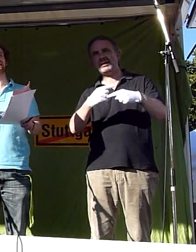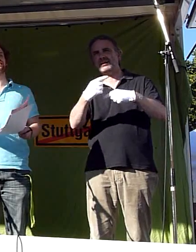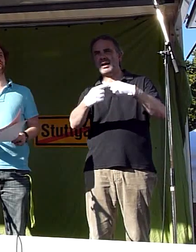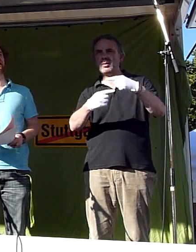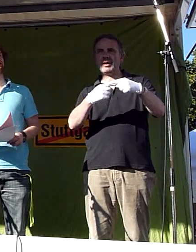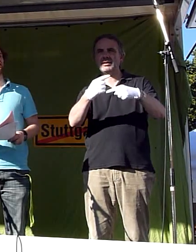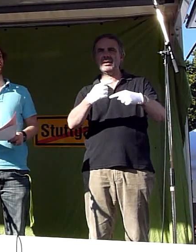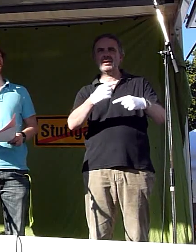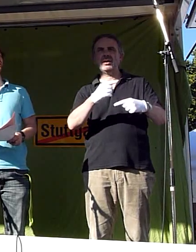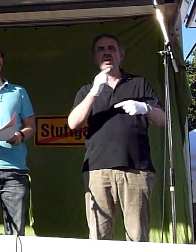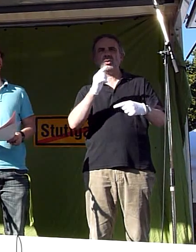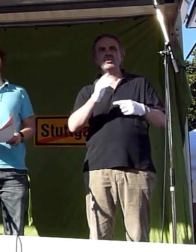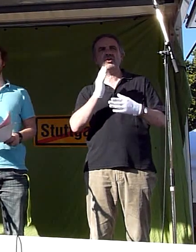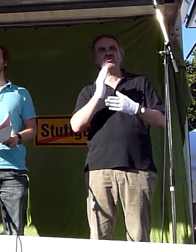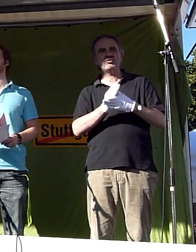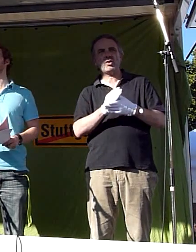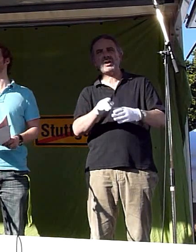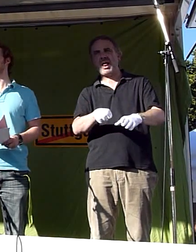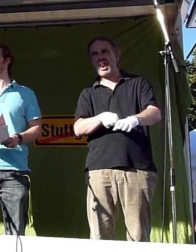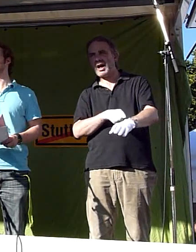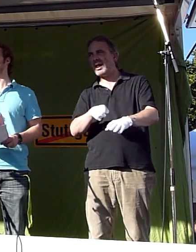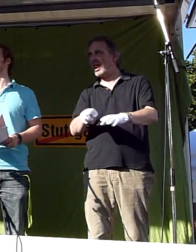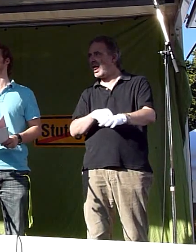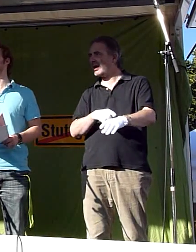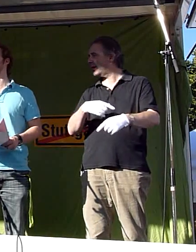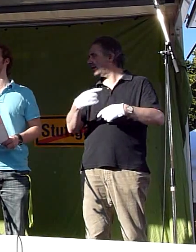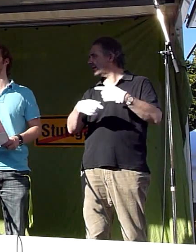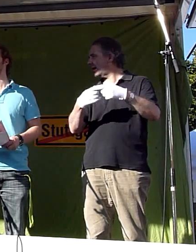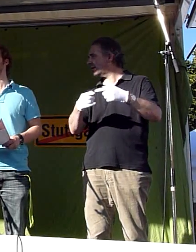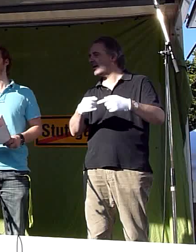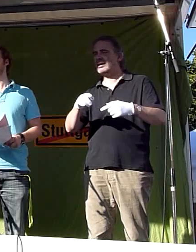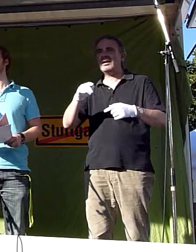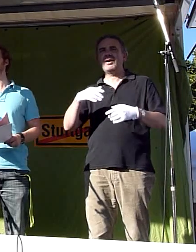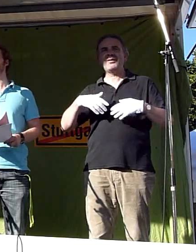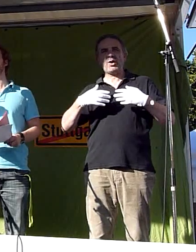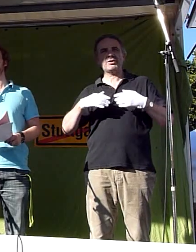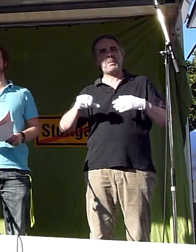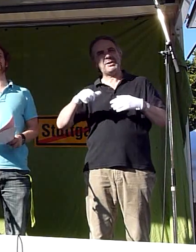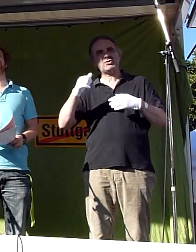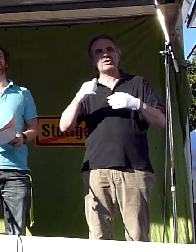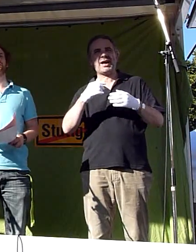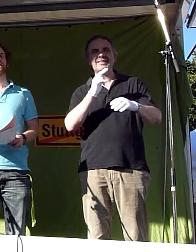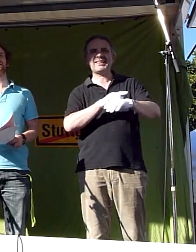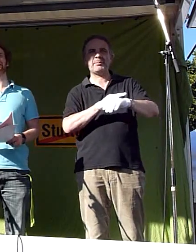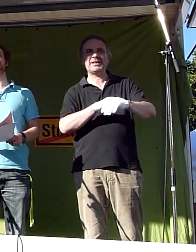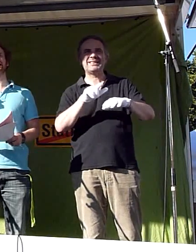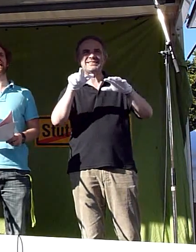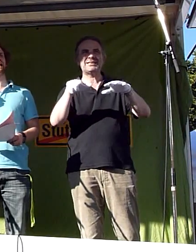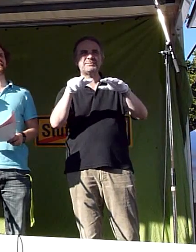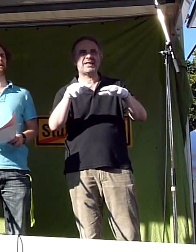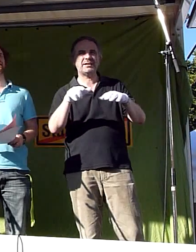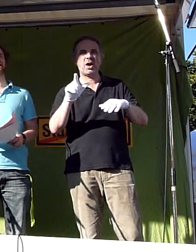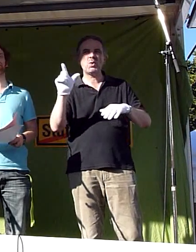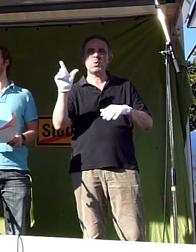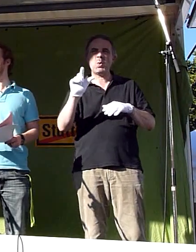schon ein ganzes Weilchen. Und deswegen freue ich mich auf einen ganz besonderen Termin. Am 17.07. werden wir